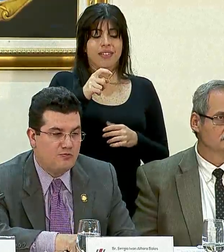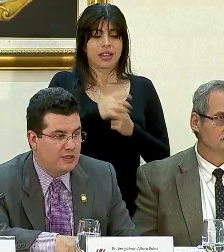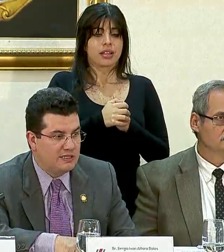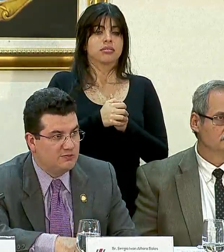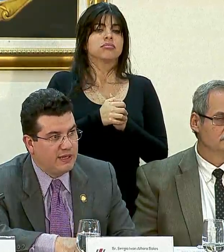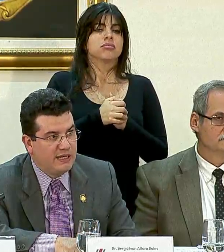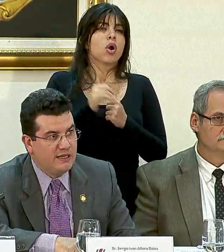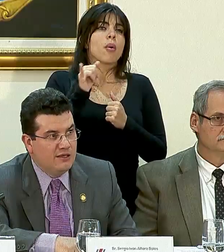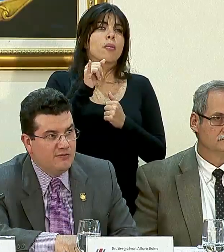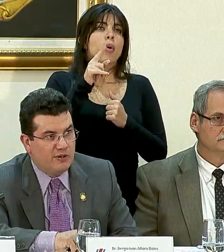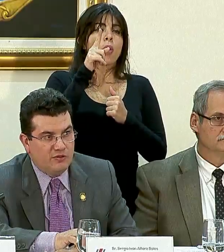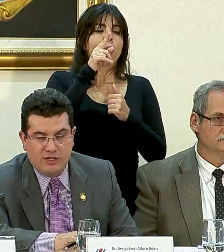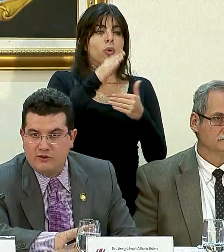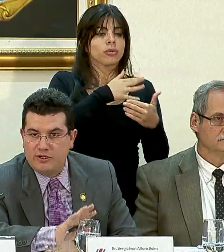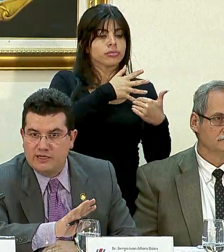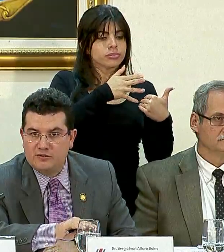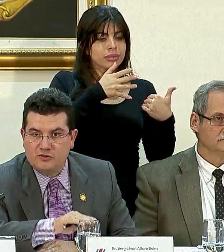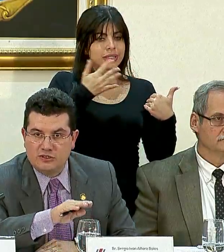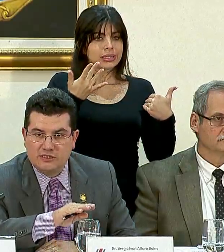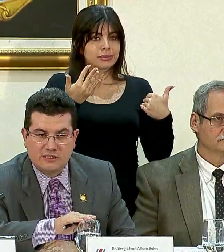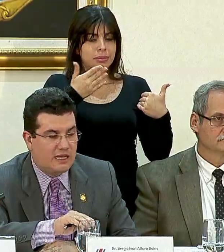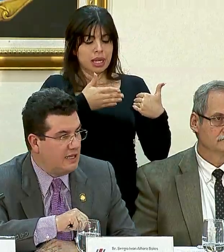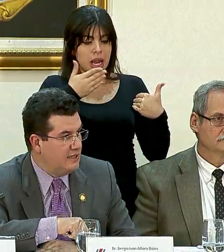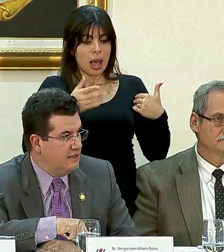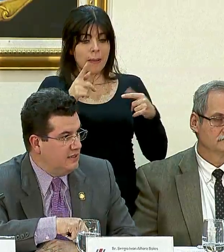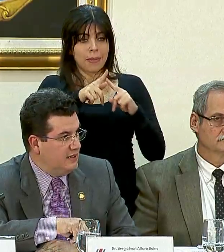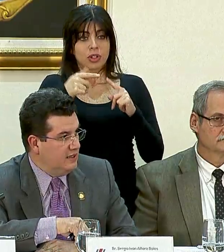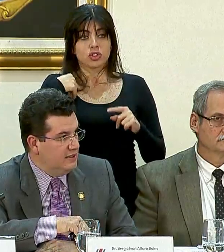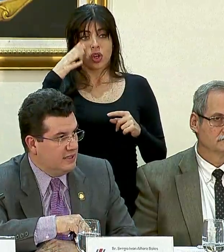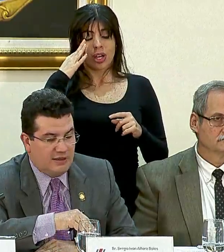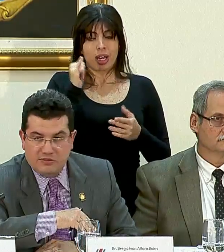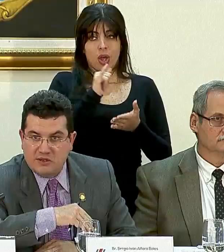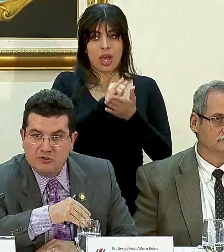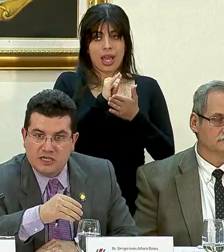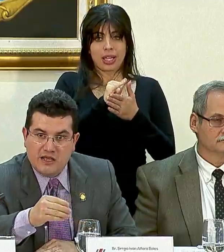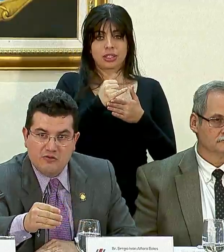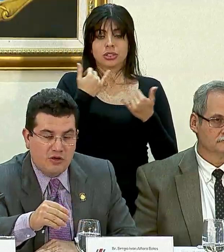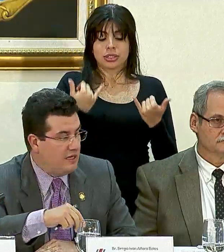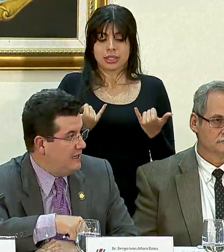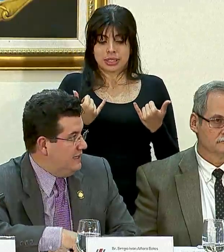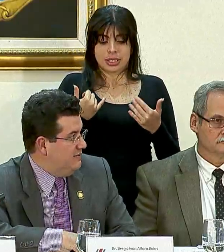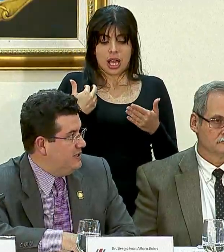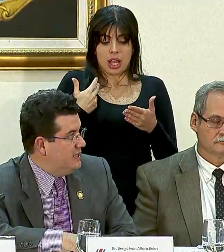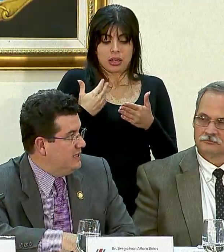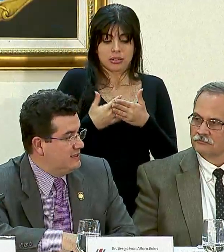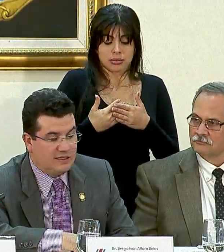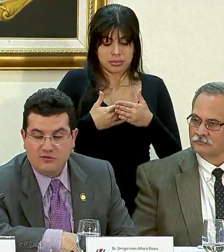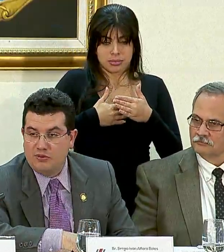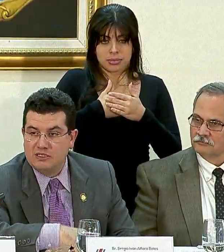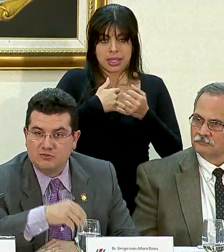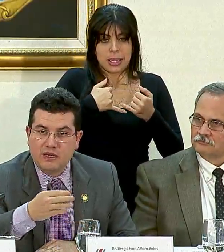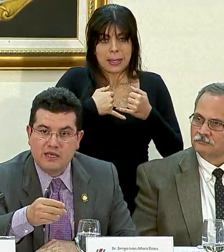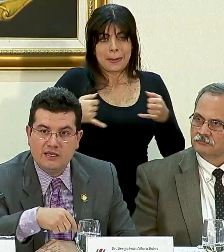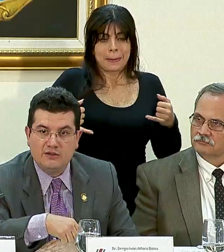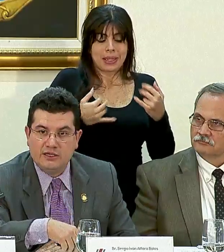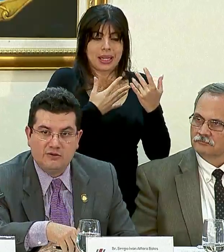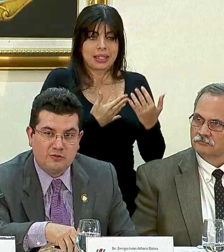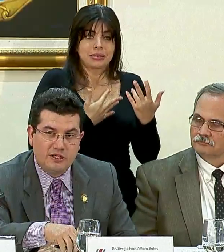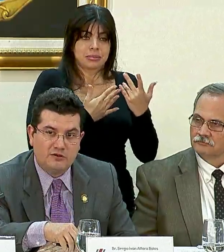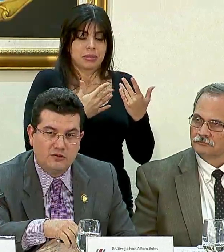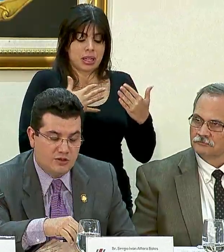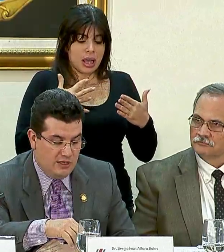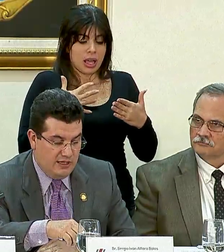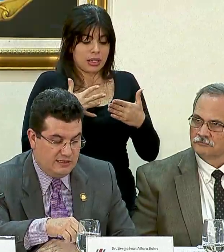tener un compás de espera, pero creo que eso se está llegando, estamos llegando al límite de este compás de espera